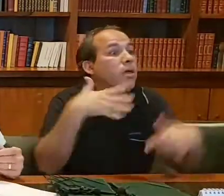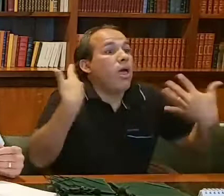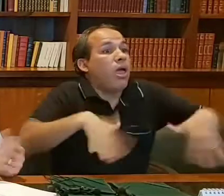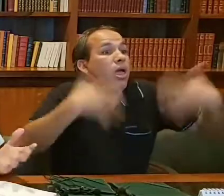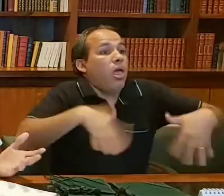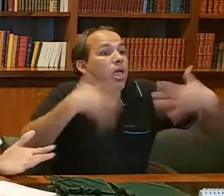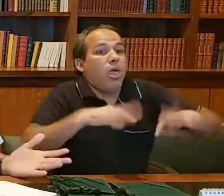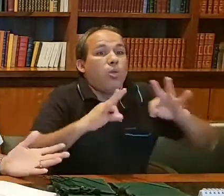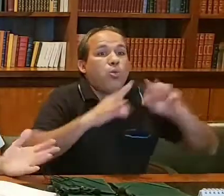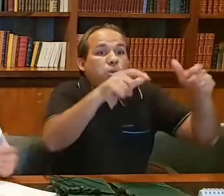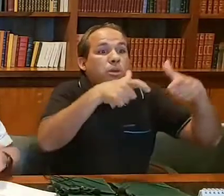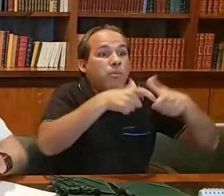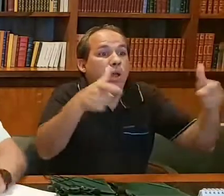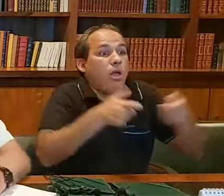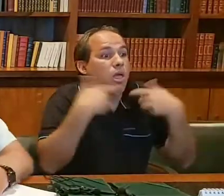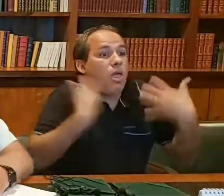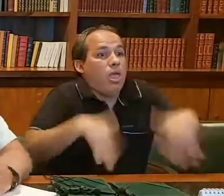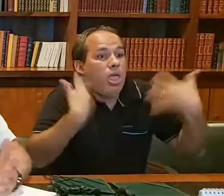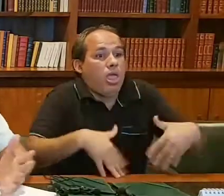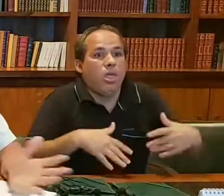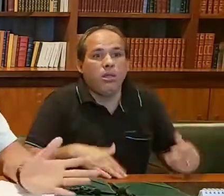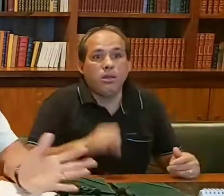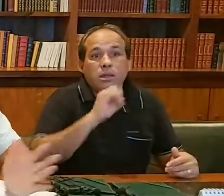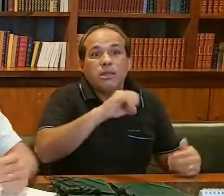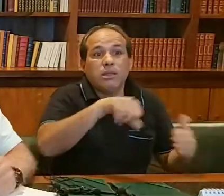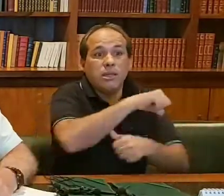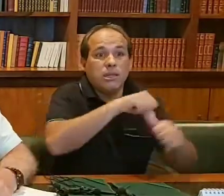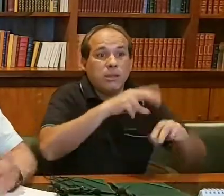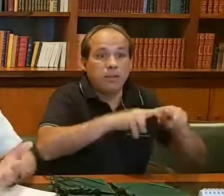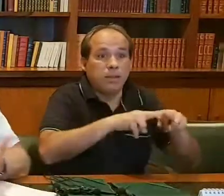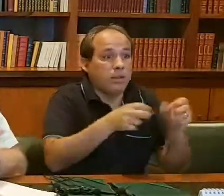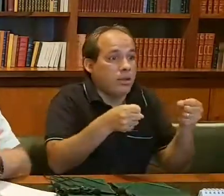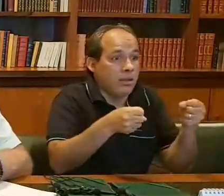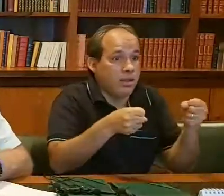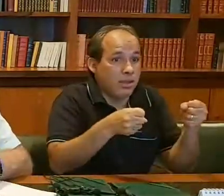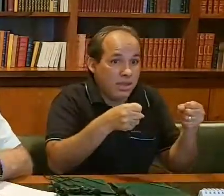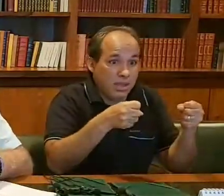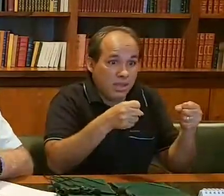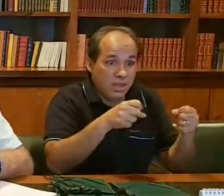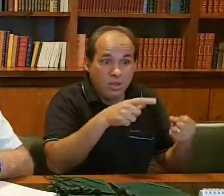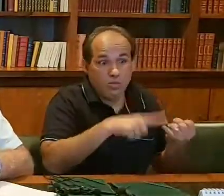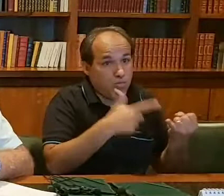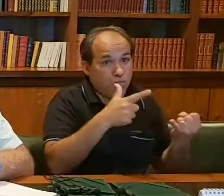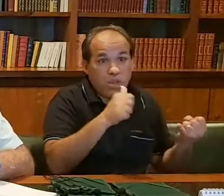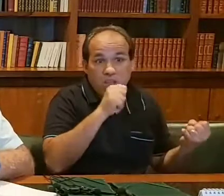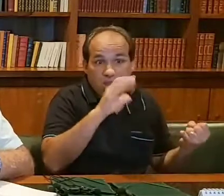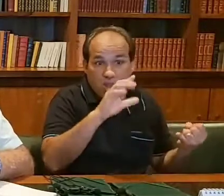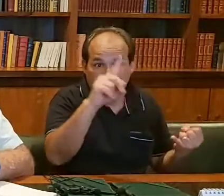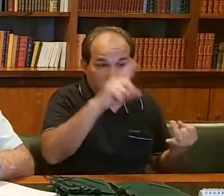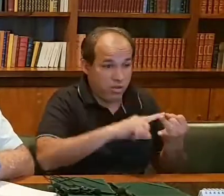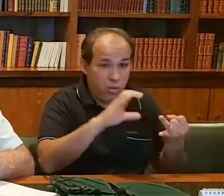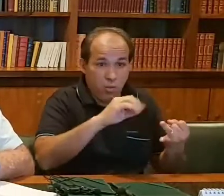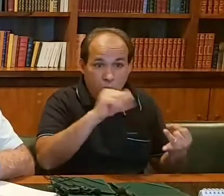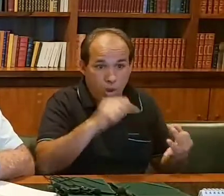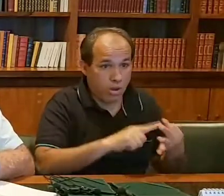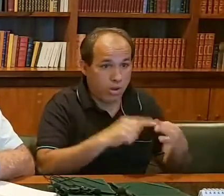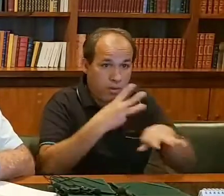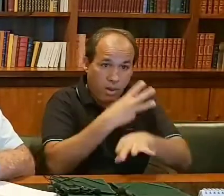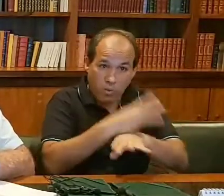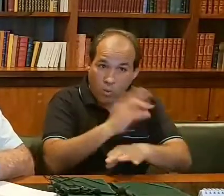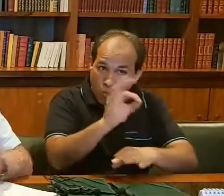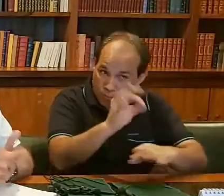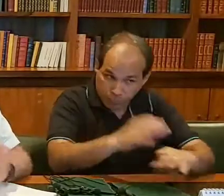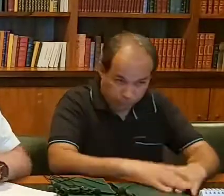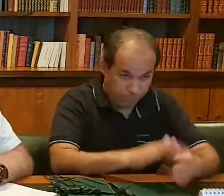doido, pô. Lá na cela, para cumprir ali, não tem Zap não, pô. Lá não tem Zap. Não tem cervejinha, não tem Coca-Cola.